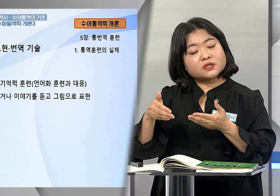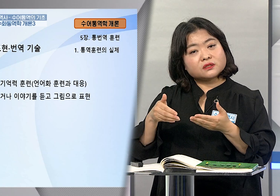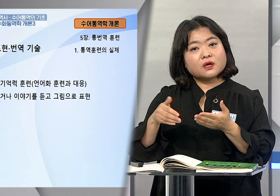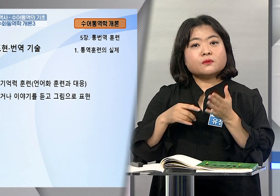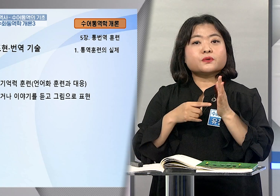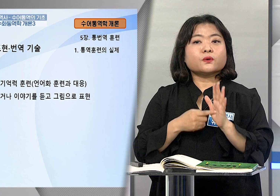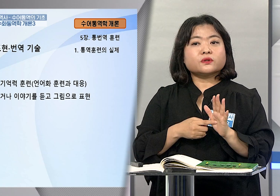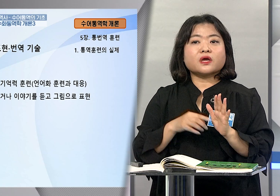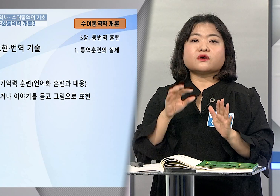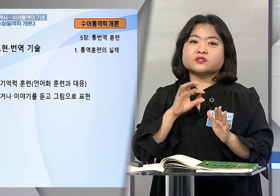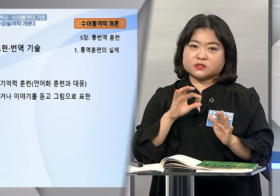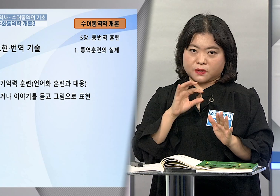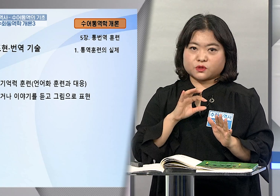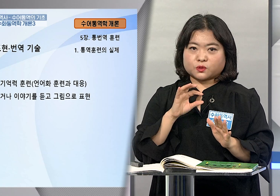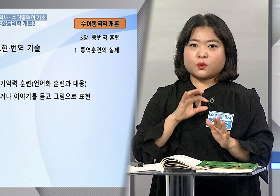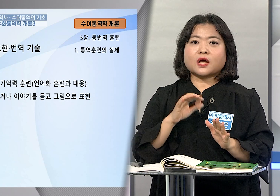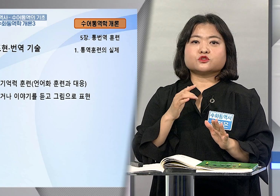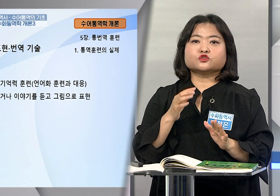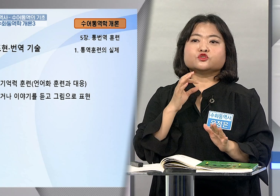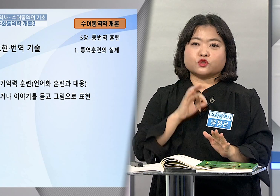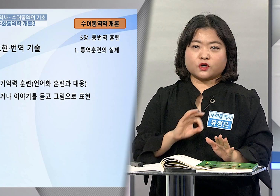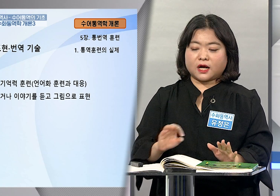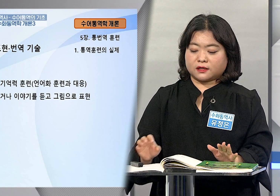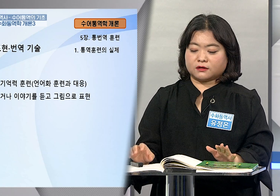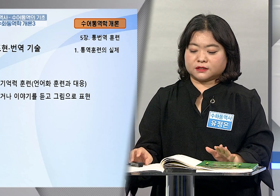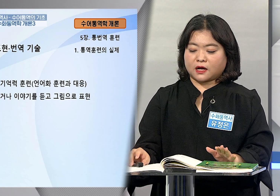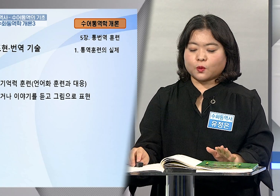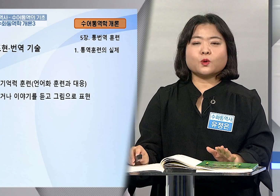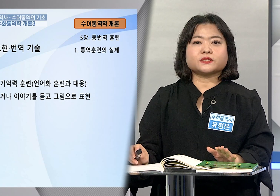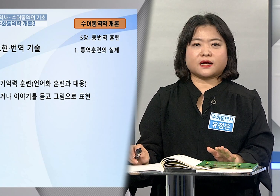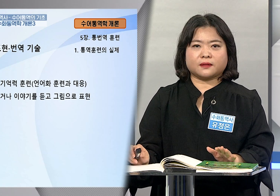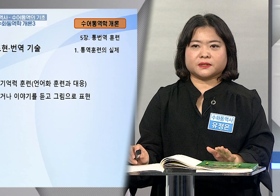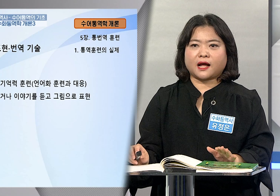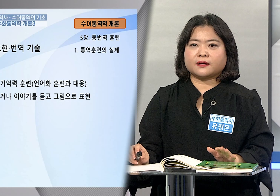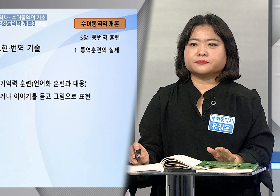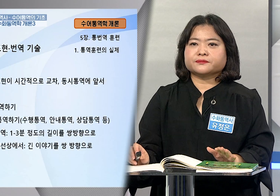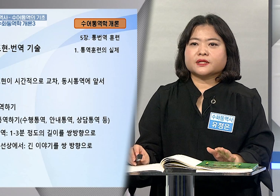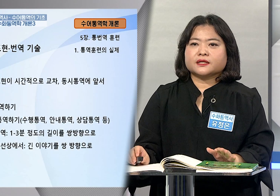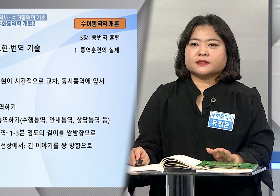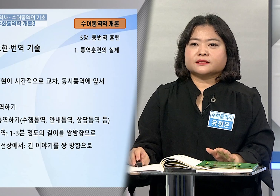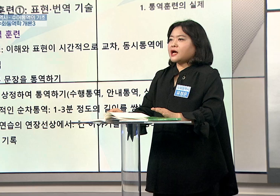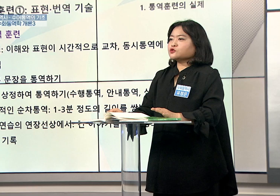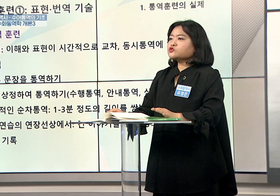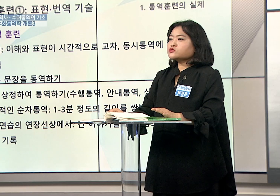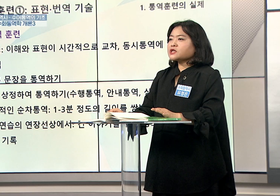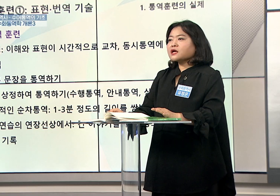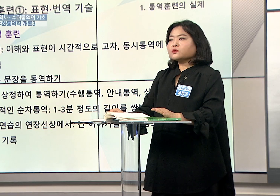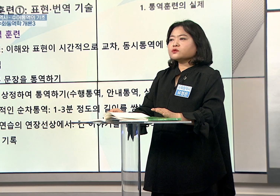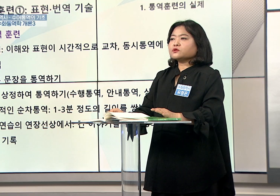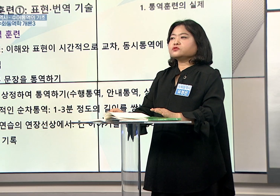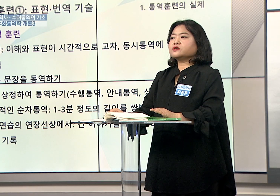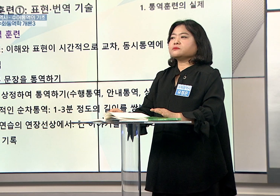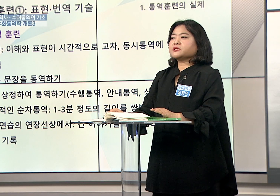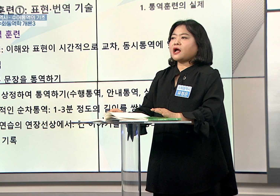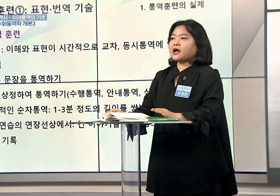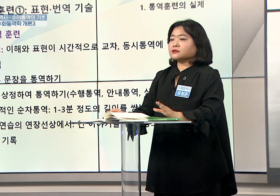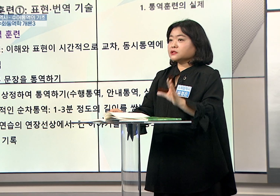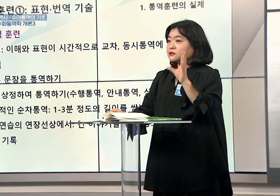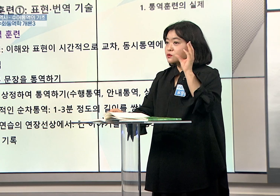도상적인 표현의 연습에서도 아주 유용할 것이라고 생각합니다. 자, 순차 통역 훈련입니다.